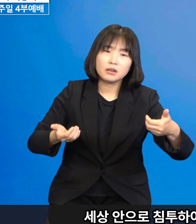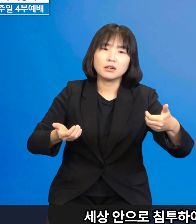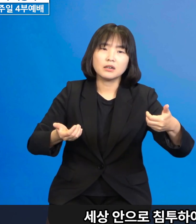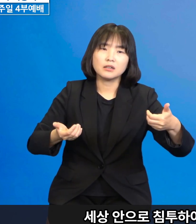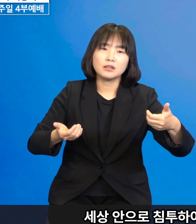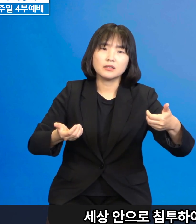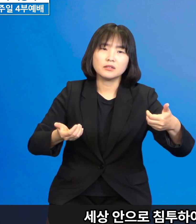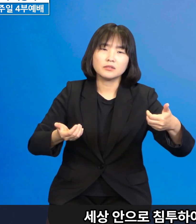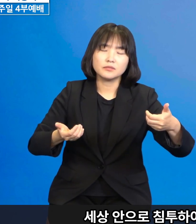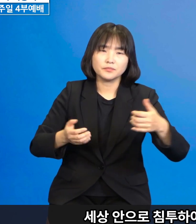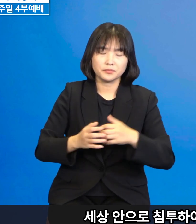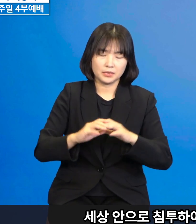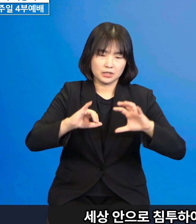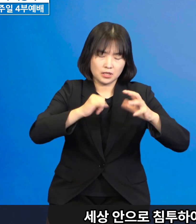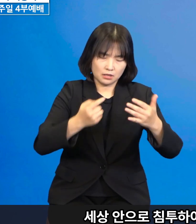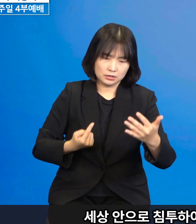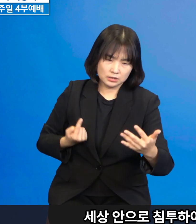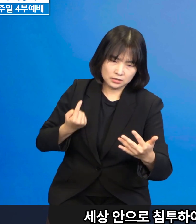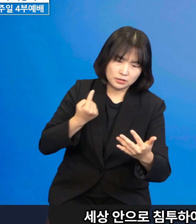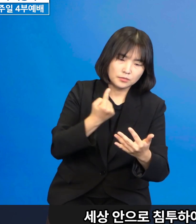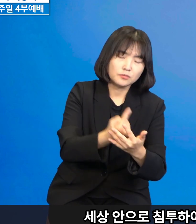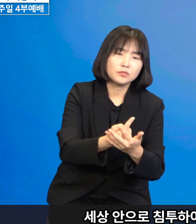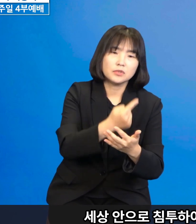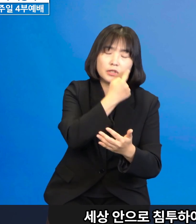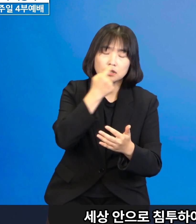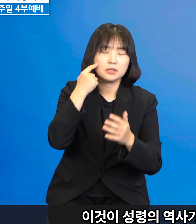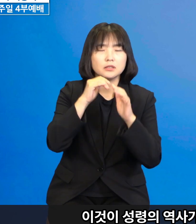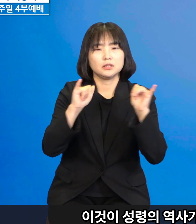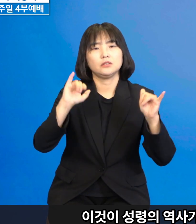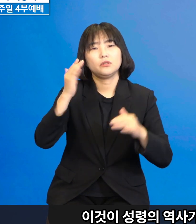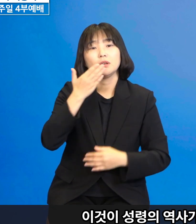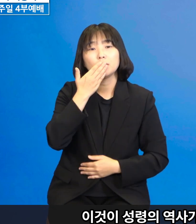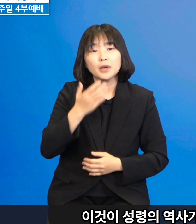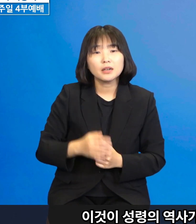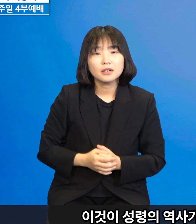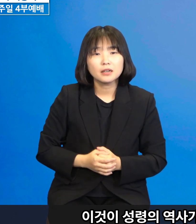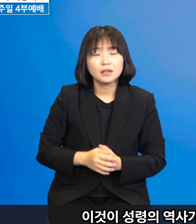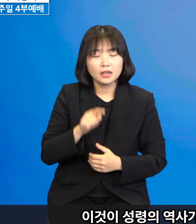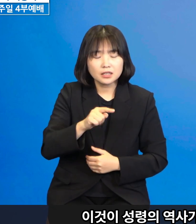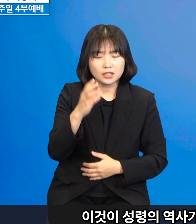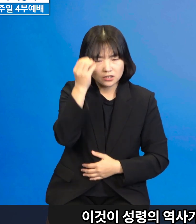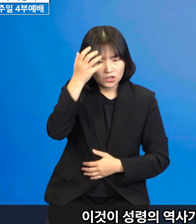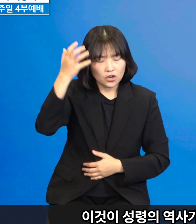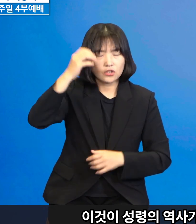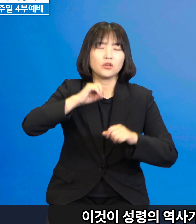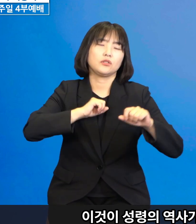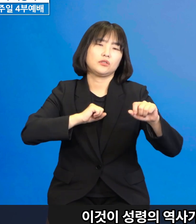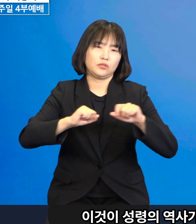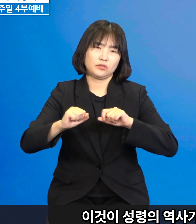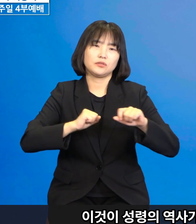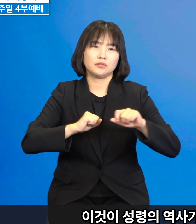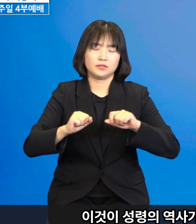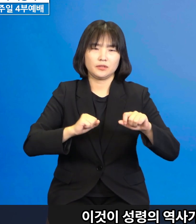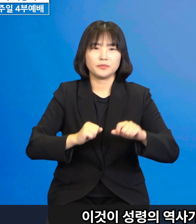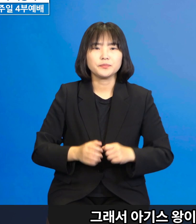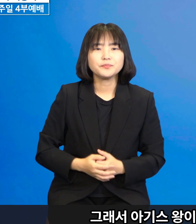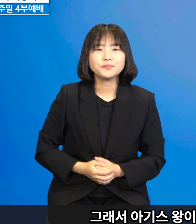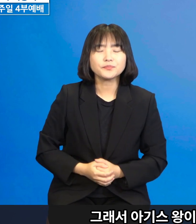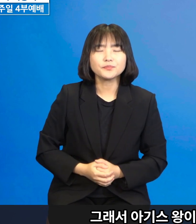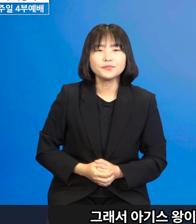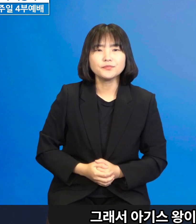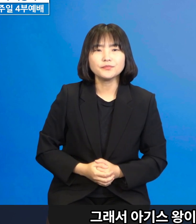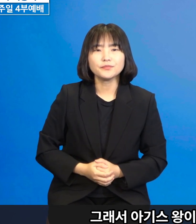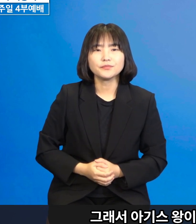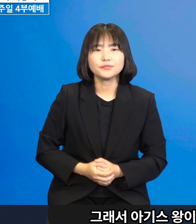안으로 침투하여 증인이 되어지는 것이죠. 이것이 성령의 역사가 아니고 무엇이겠습니까?